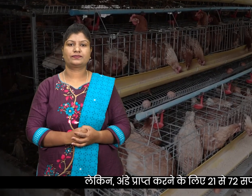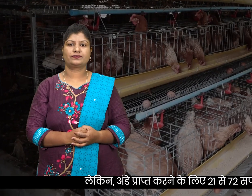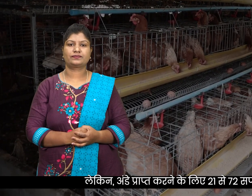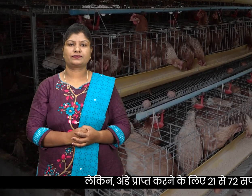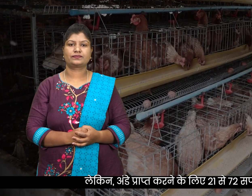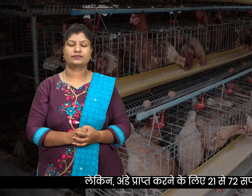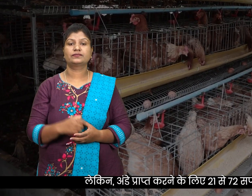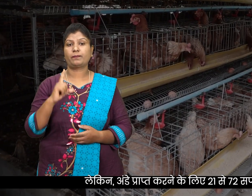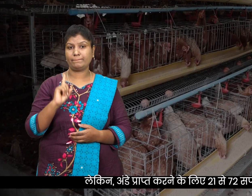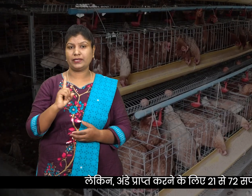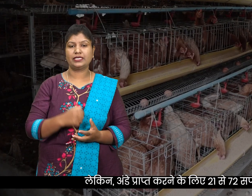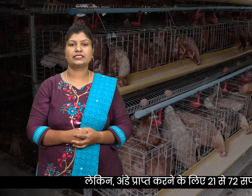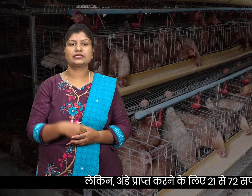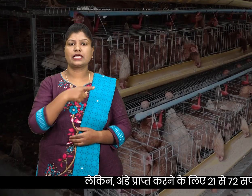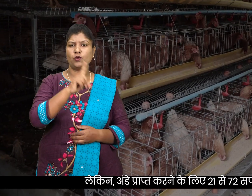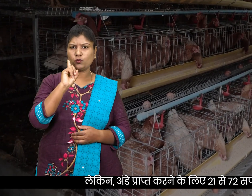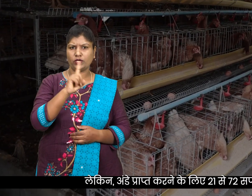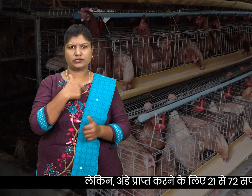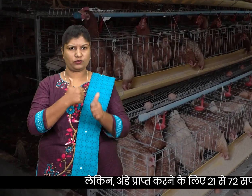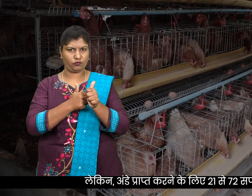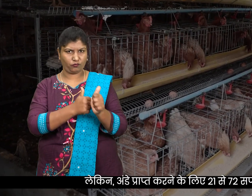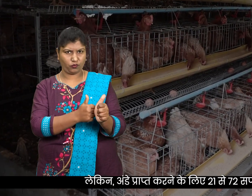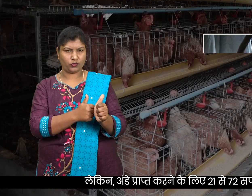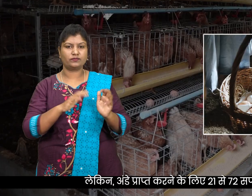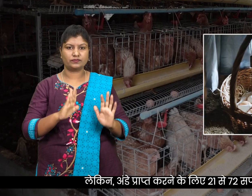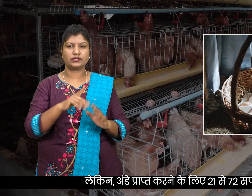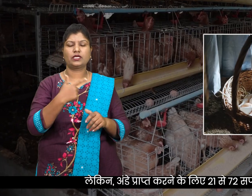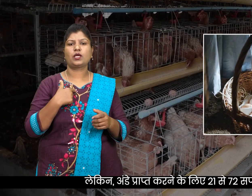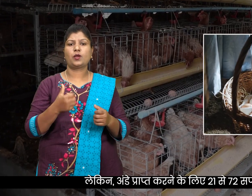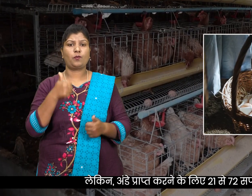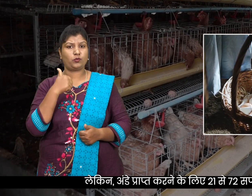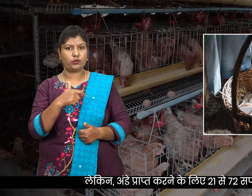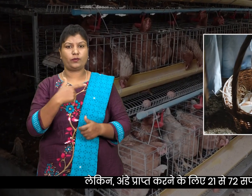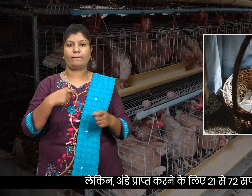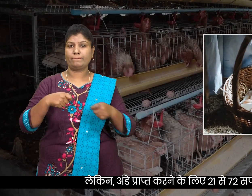लेकिन अंडे प्राप्त करने के लिए 21 से 72 सप्ताह तक